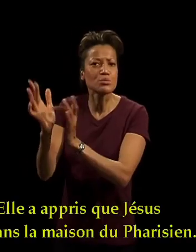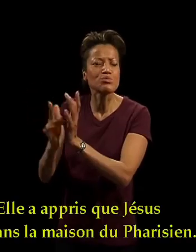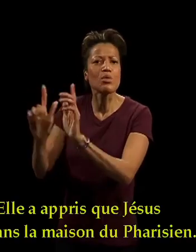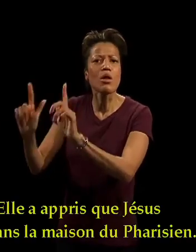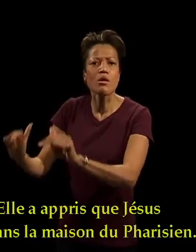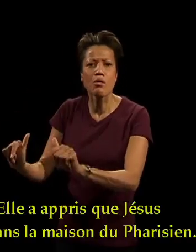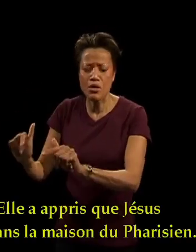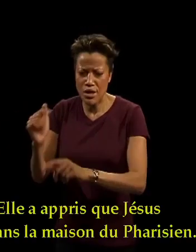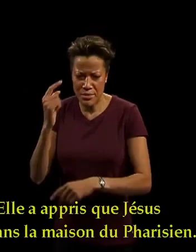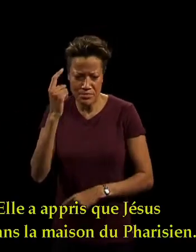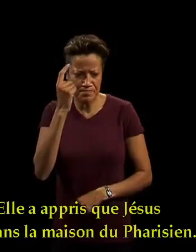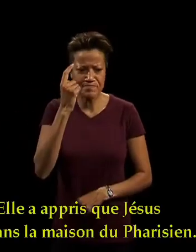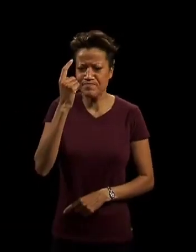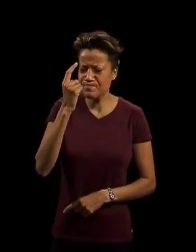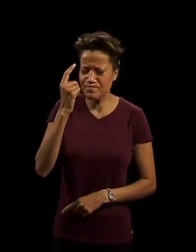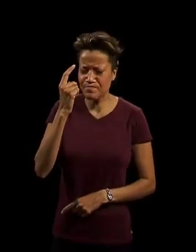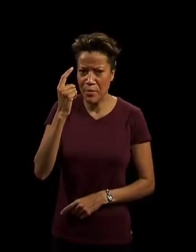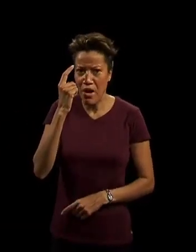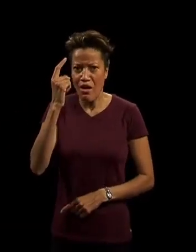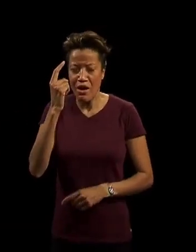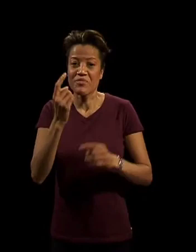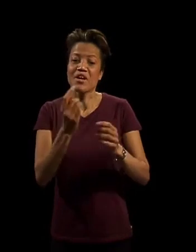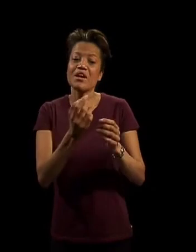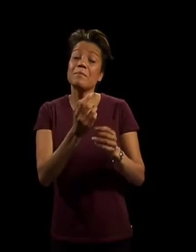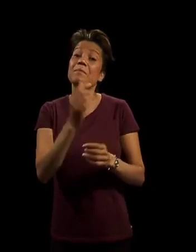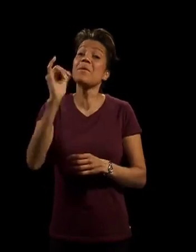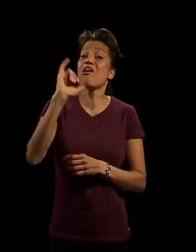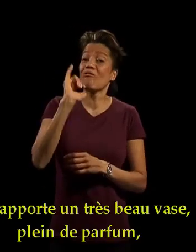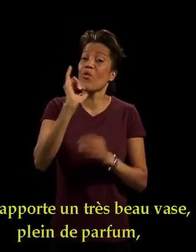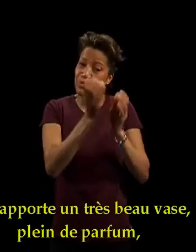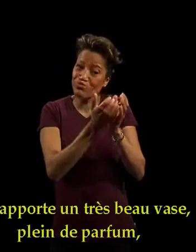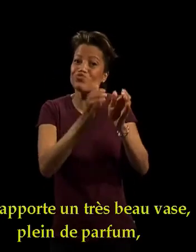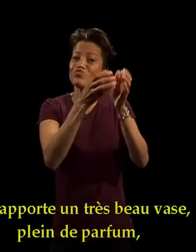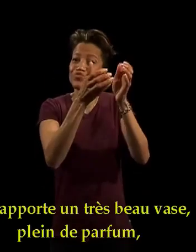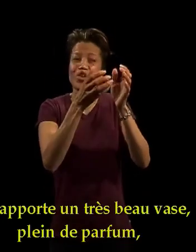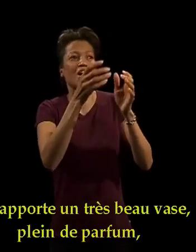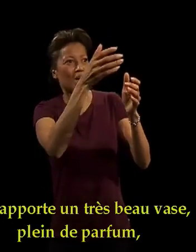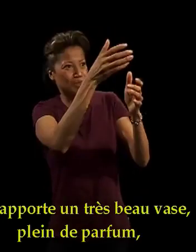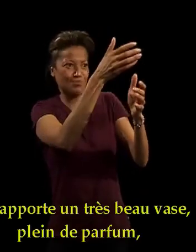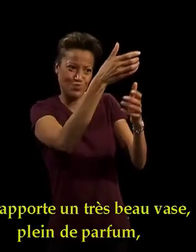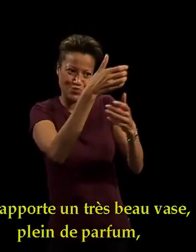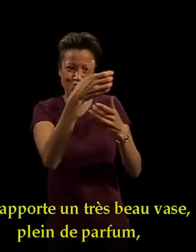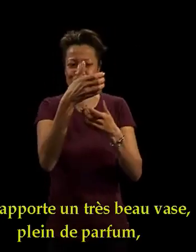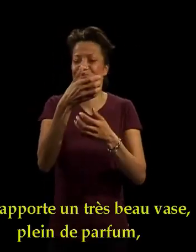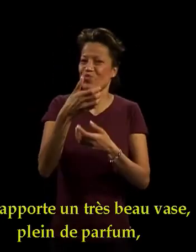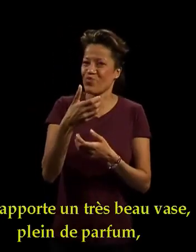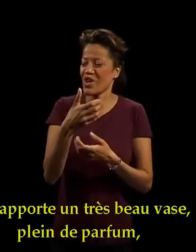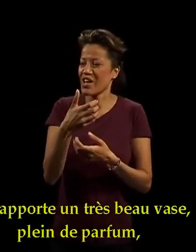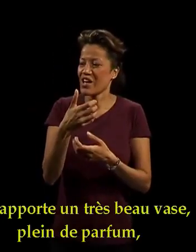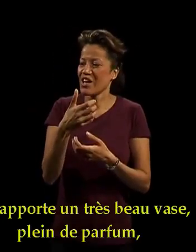Elle a appris que Jésus est dans la maison du pharisien. Elle apporte un très beau vase, plein de parfums.